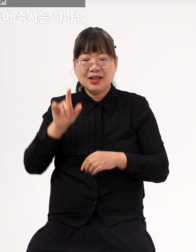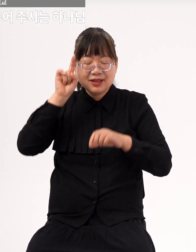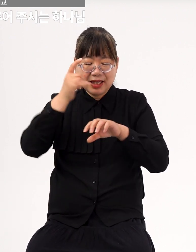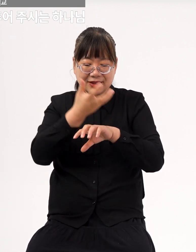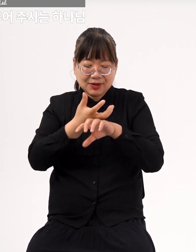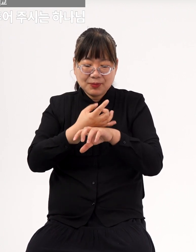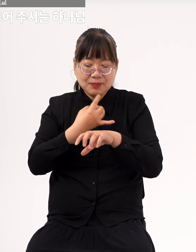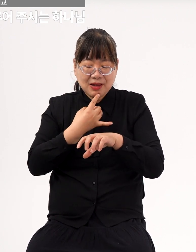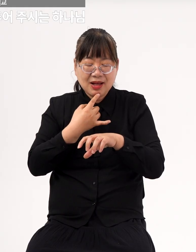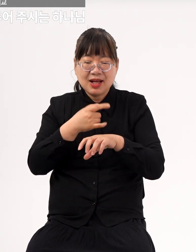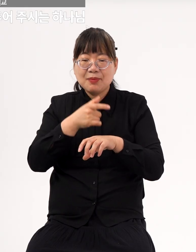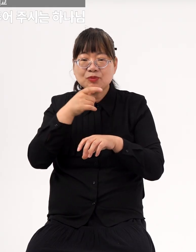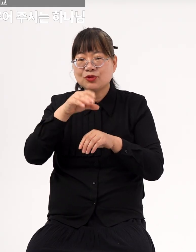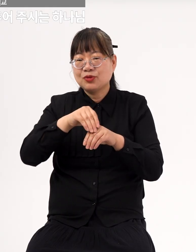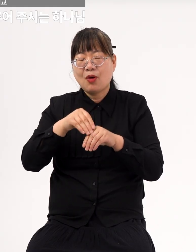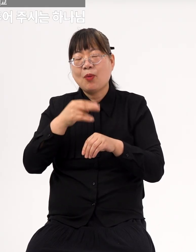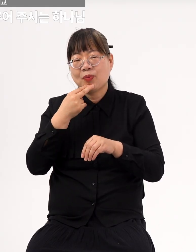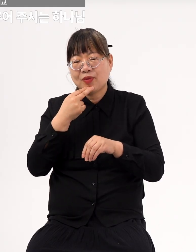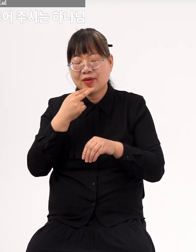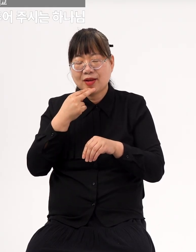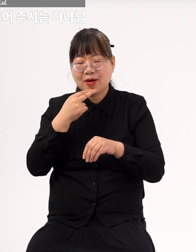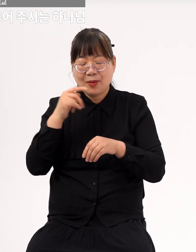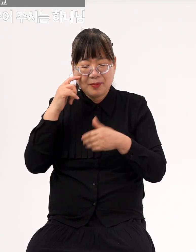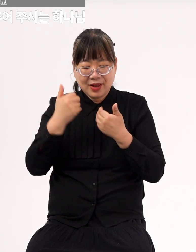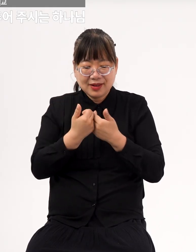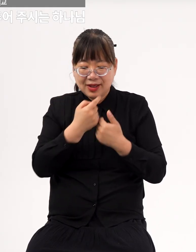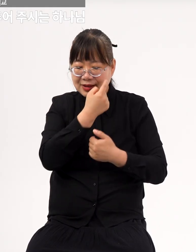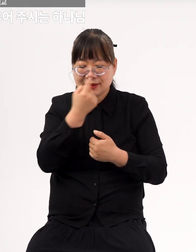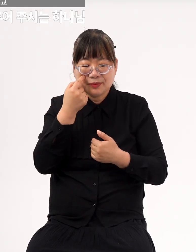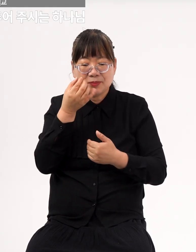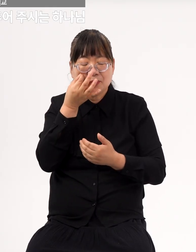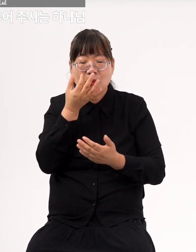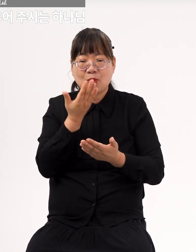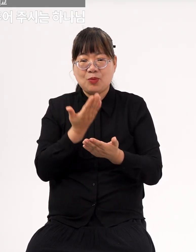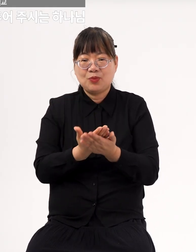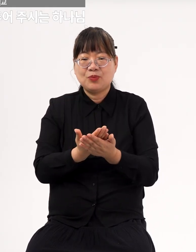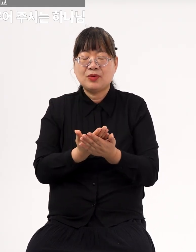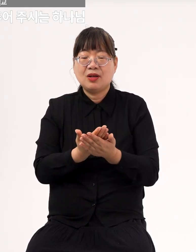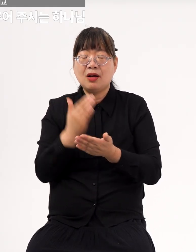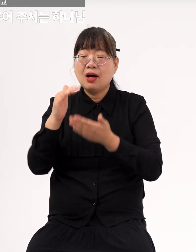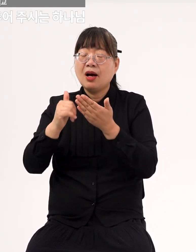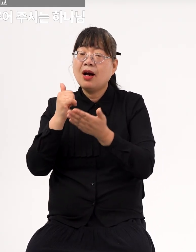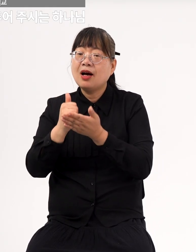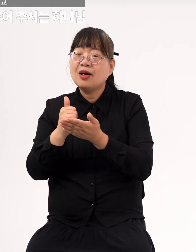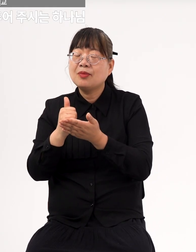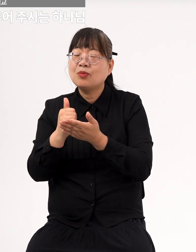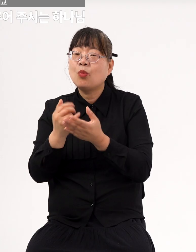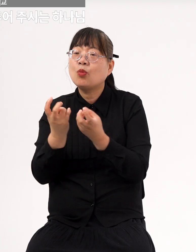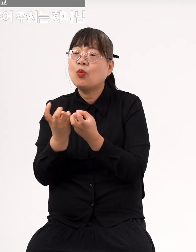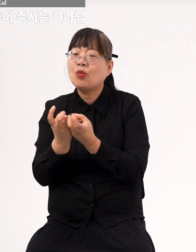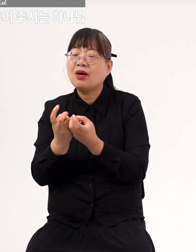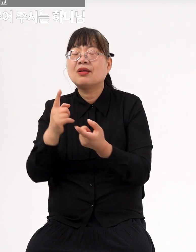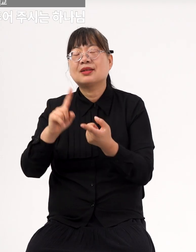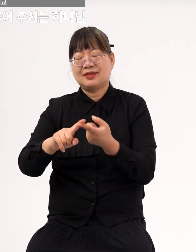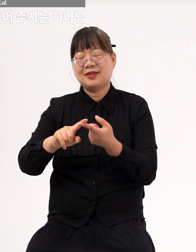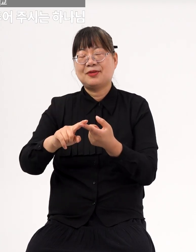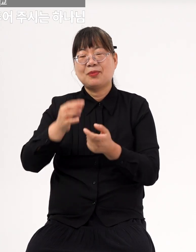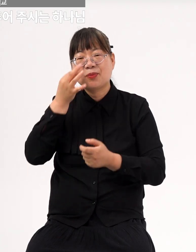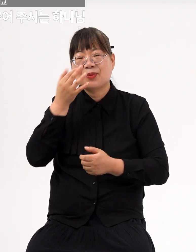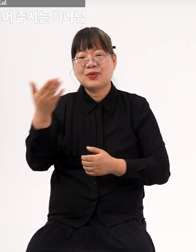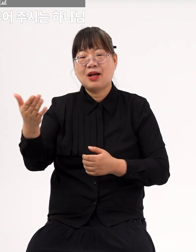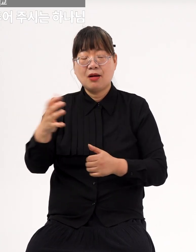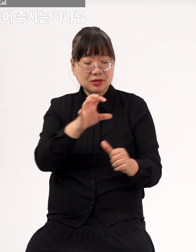안 내리도록 거꾸로 한번 증표를 보여주십시오. 하나님이 해요, 안 해요? 그대로 해요.